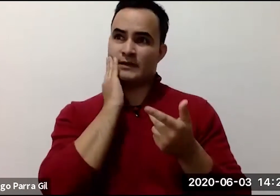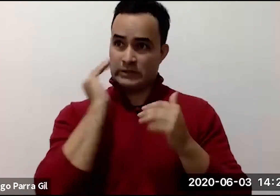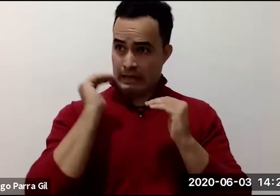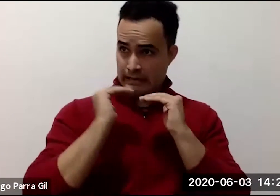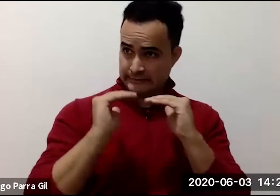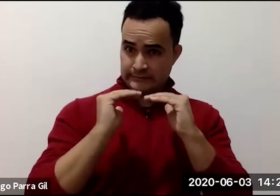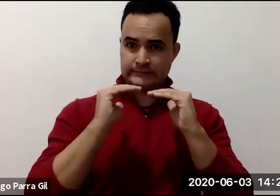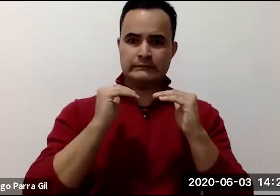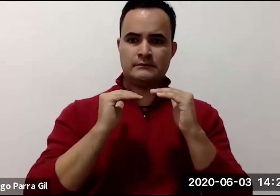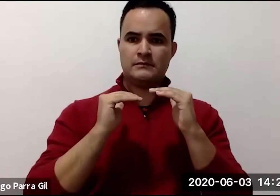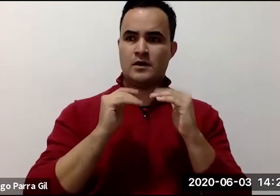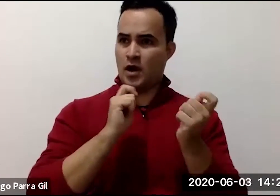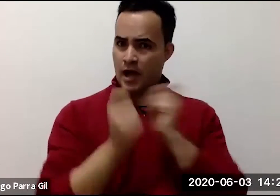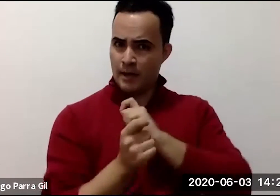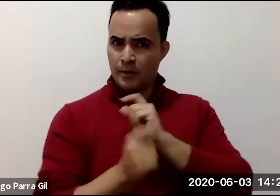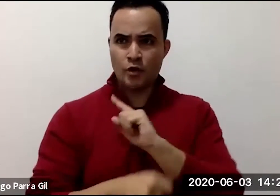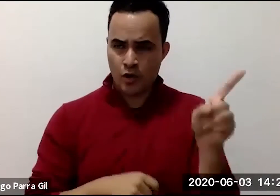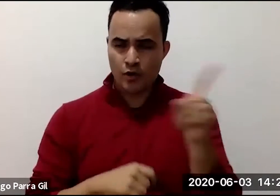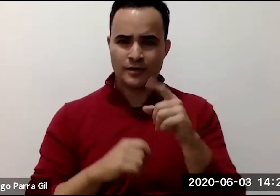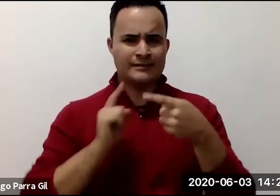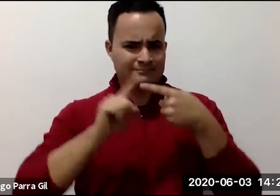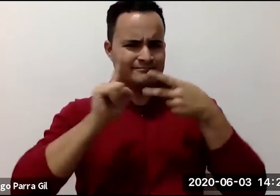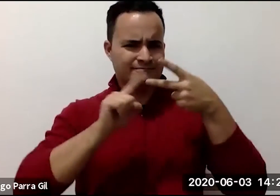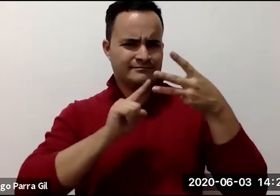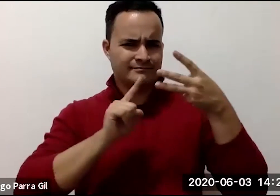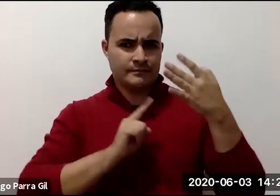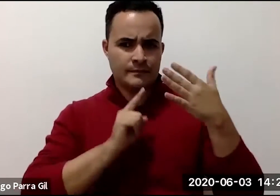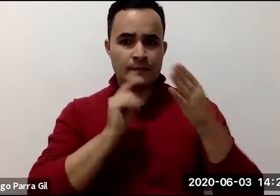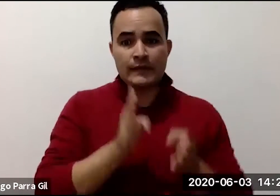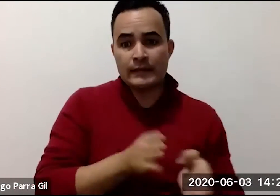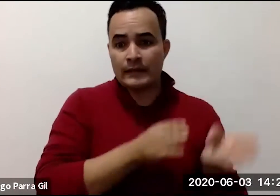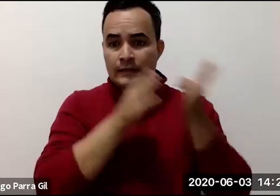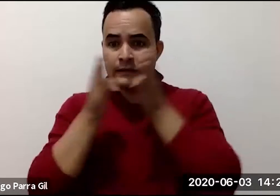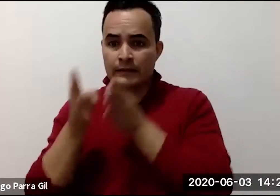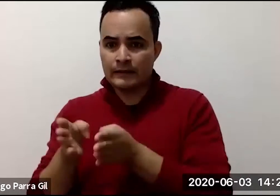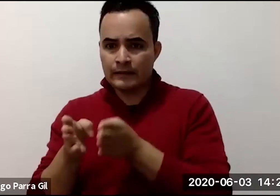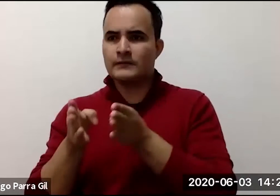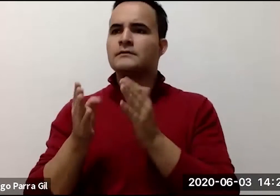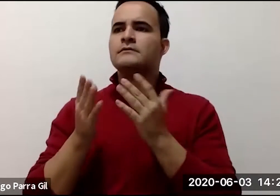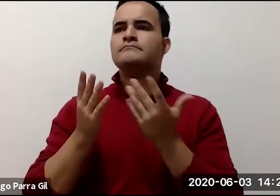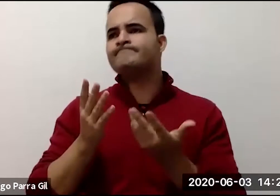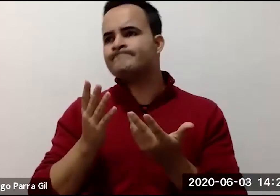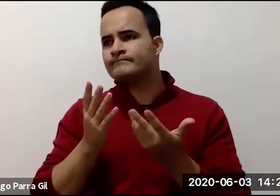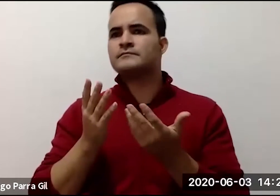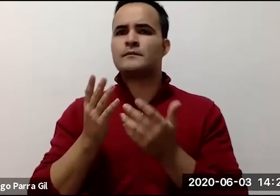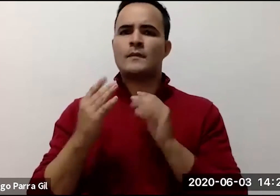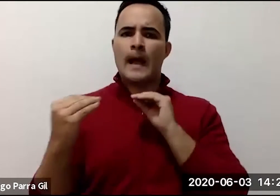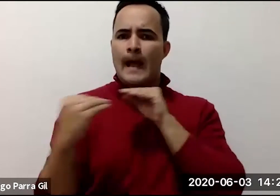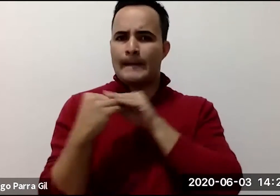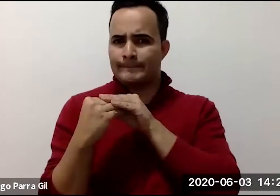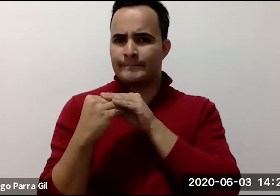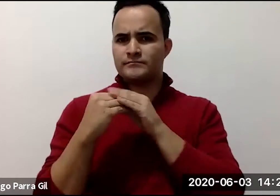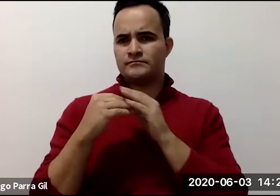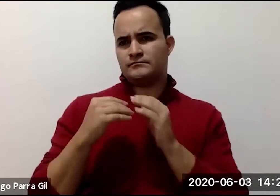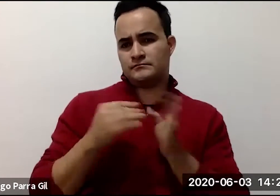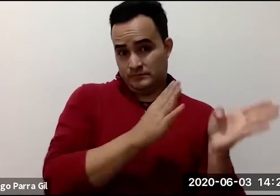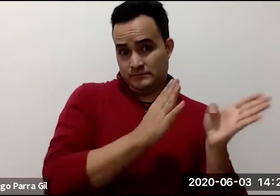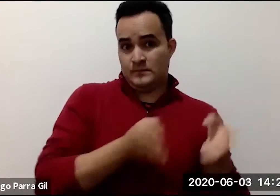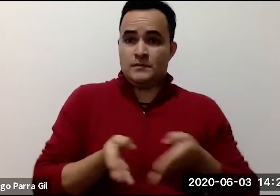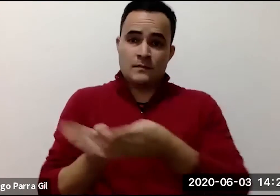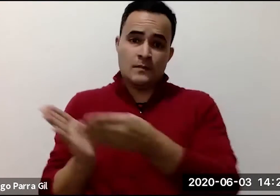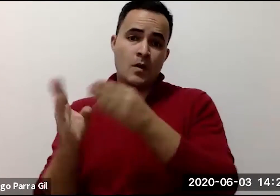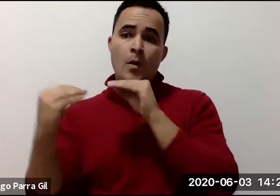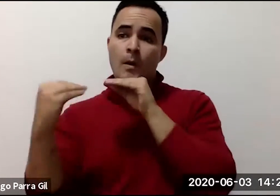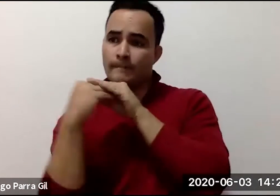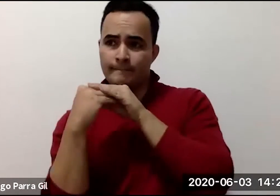lado. Y por otro, pues tenemos estas dos rutas de pues adaptarnos a esos procedimientos o a esos tiempos,